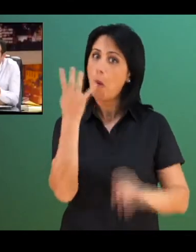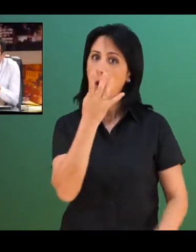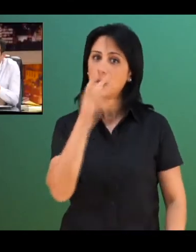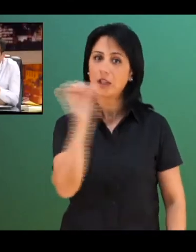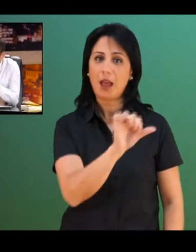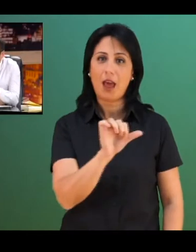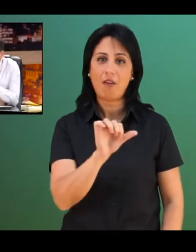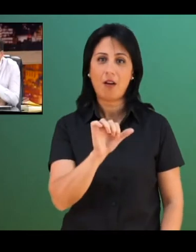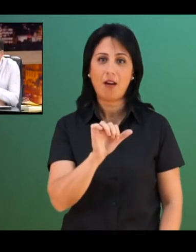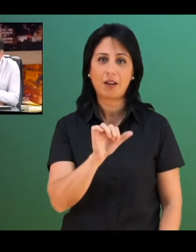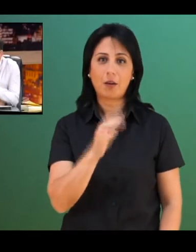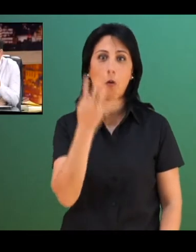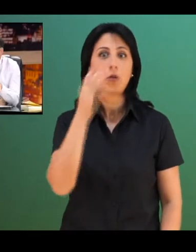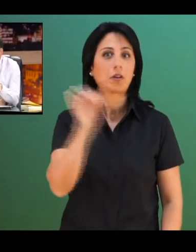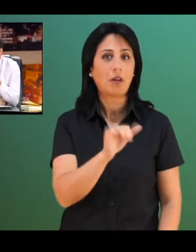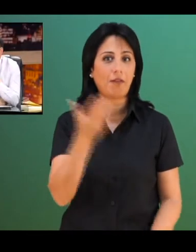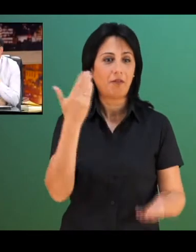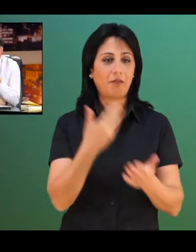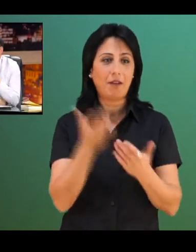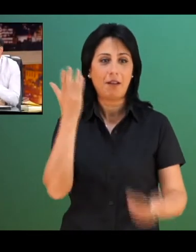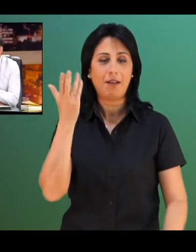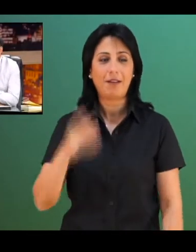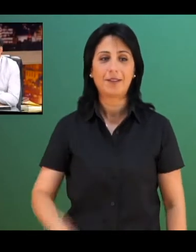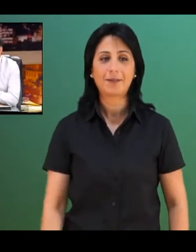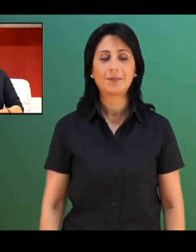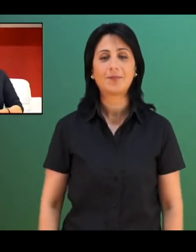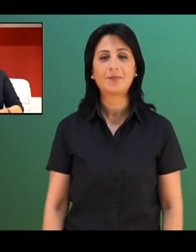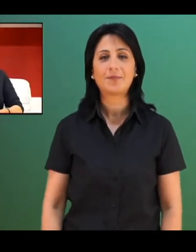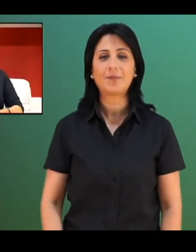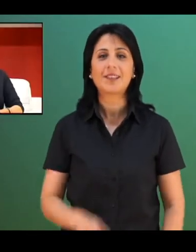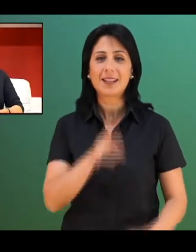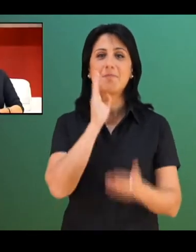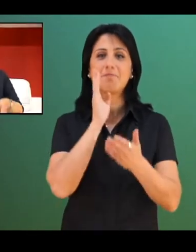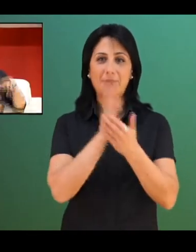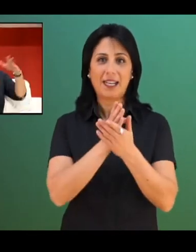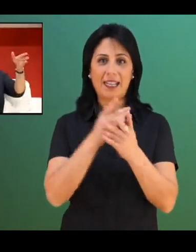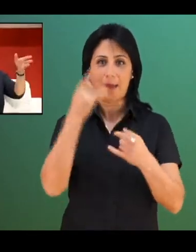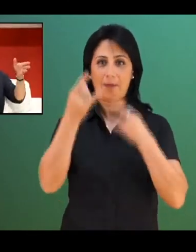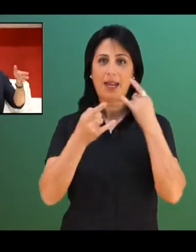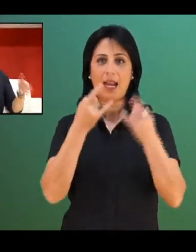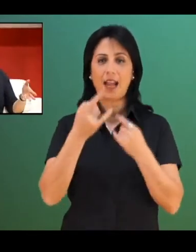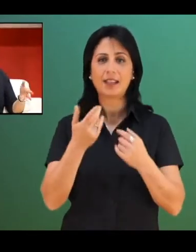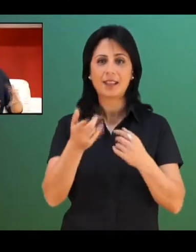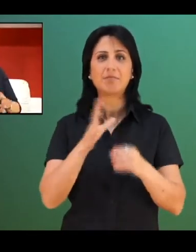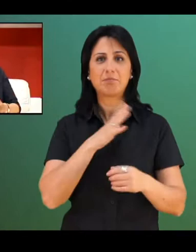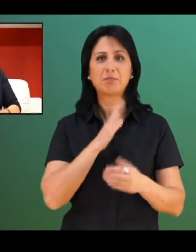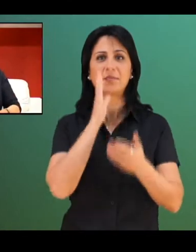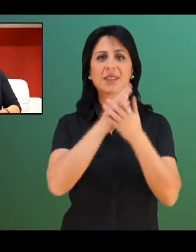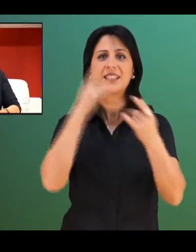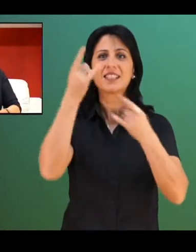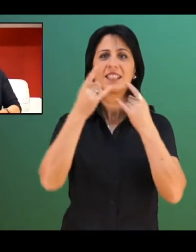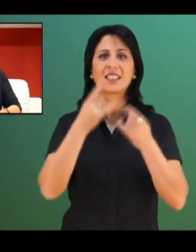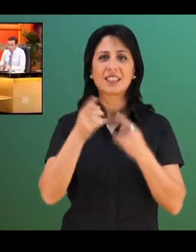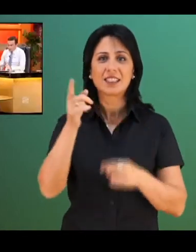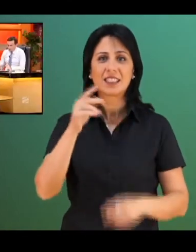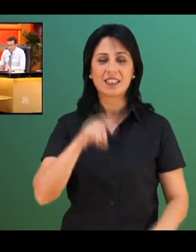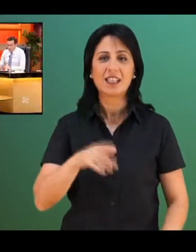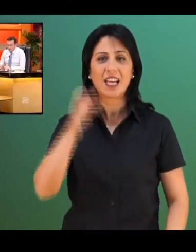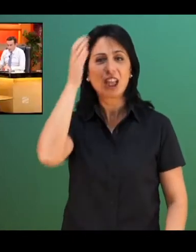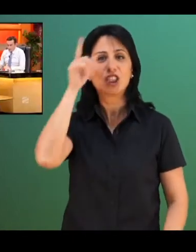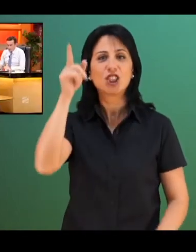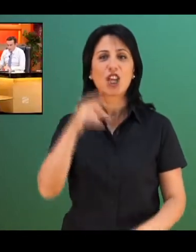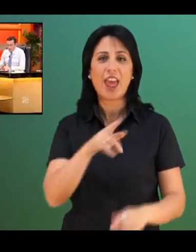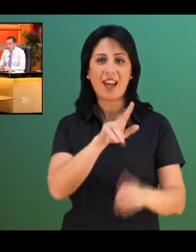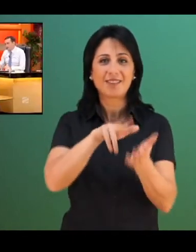ეს პირდაპირ ეთერში ხელის თხოვნა, ეს ყველაფერი ვნახე. პირდაპირ ეთერში არ იყო კაცო? ხო, ნუ ჩანაწერი მე ჩერი სცენაზე იყო ფილარმონიის დარბაზში, ხო? ხო და ნუ